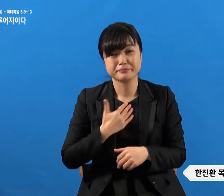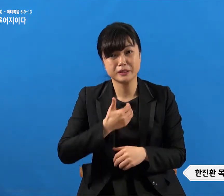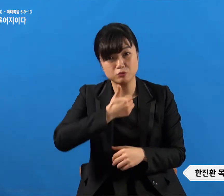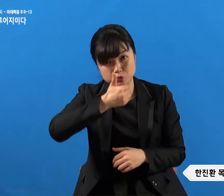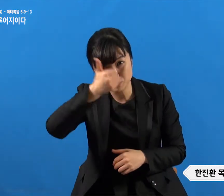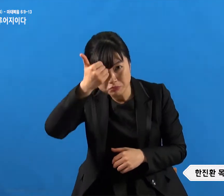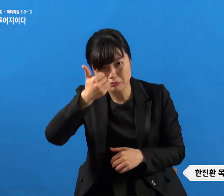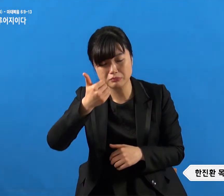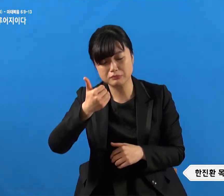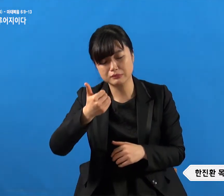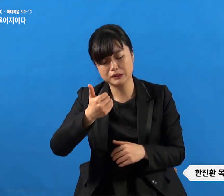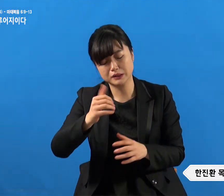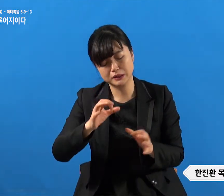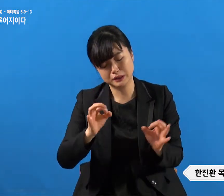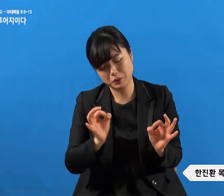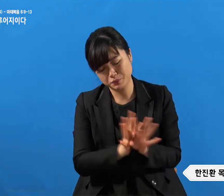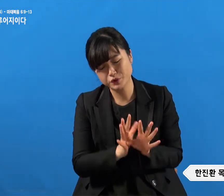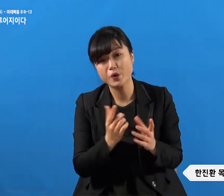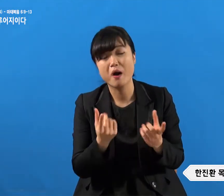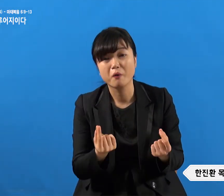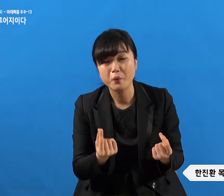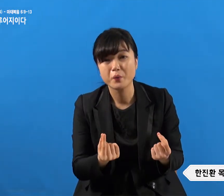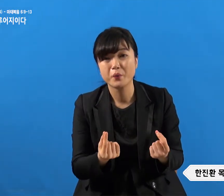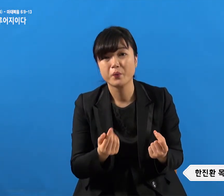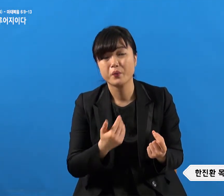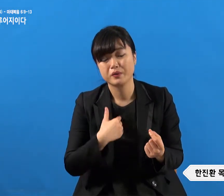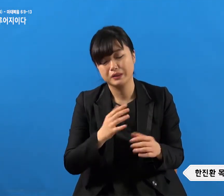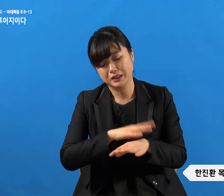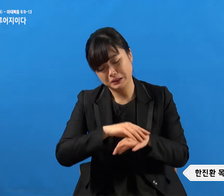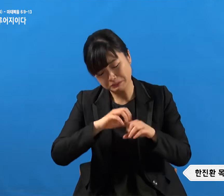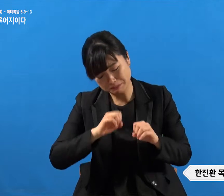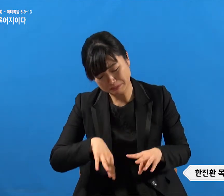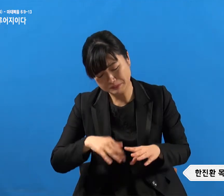내 꿈이 다 사라지고 내 꿈이 다